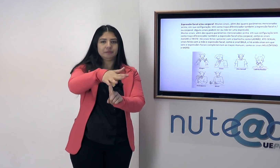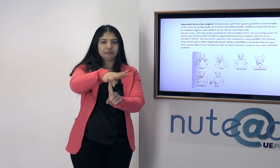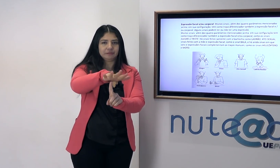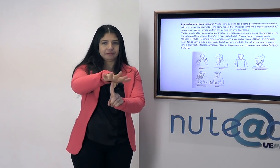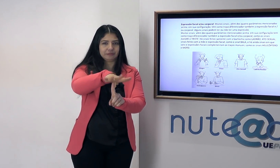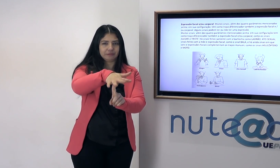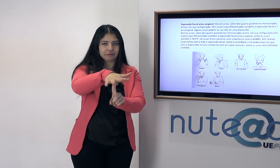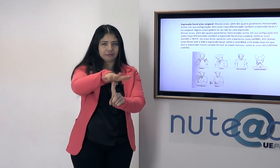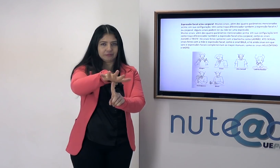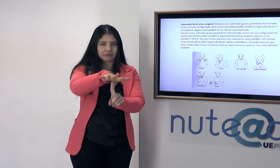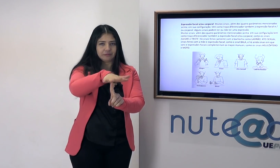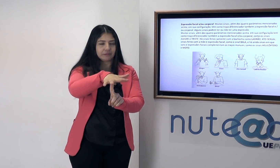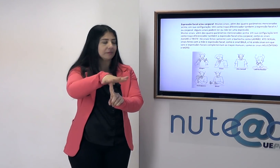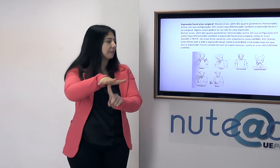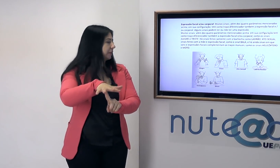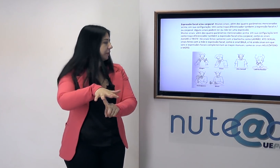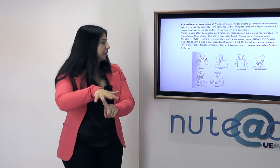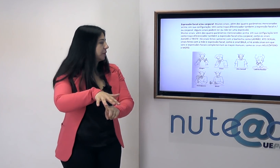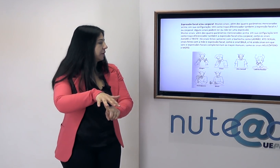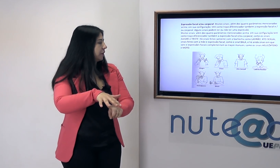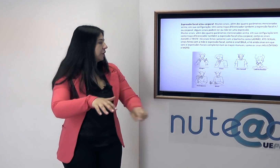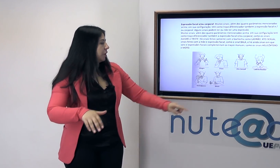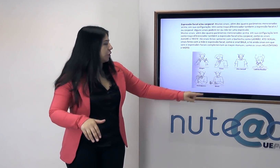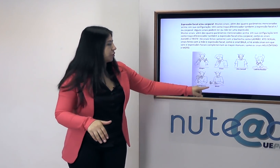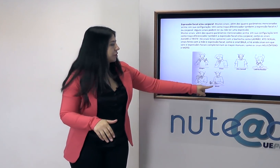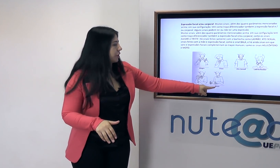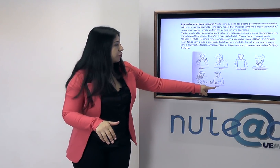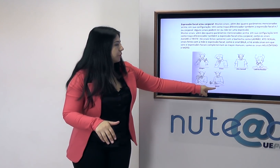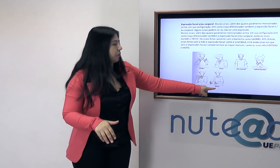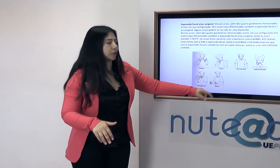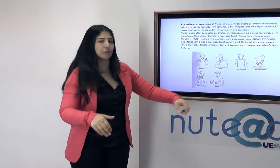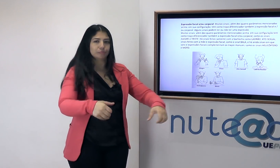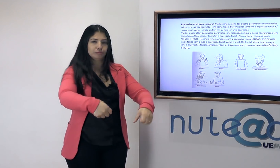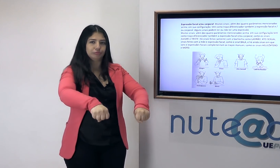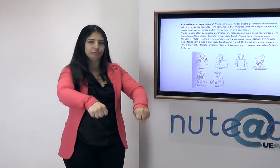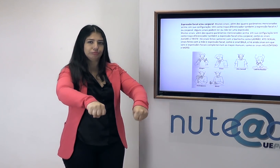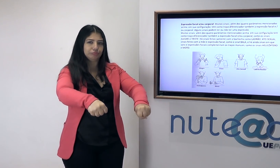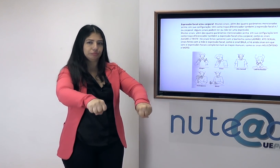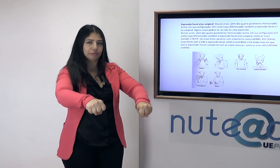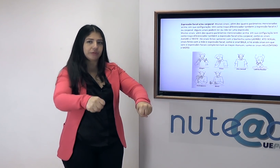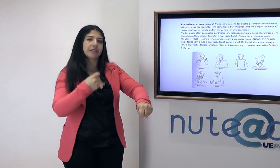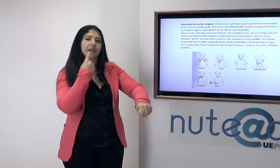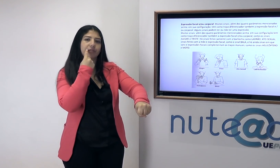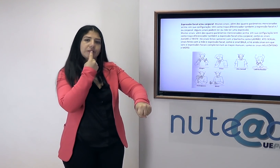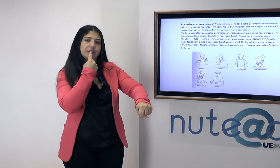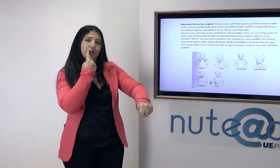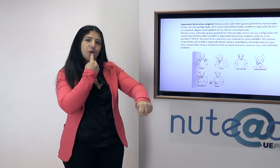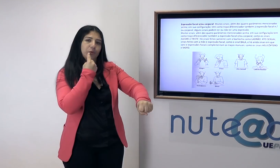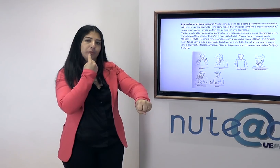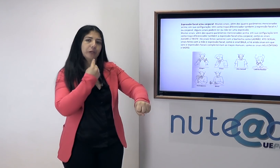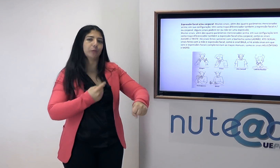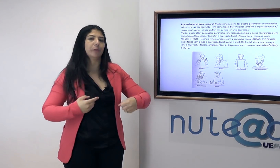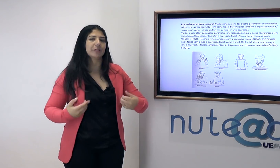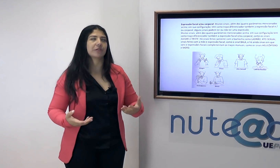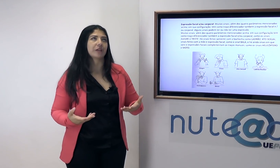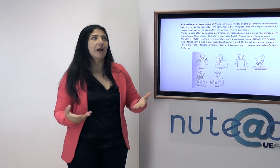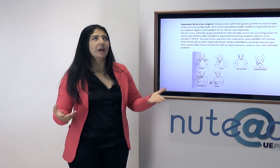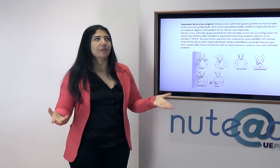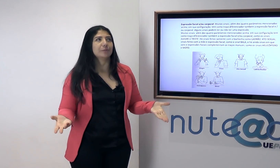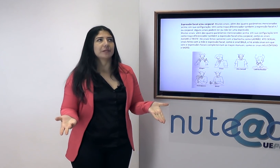tá? E o sinal de moto. Você tem que fazer o movimento, por mais que você pensa